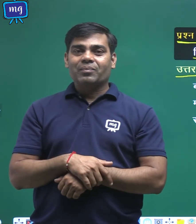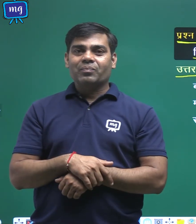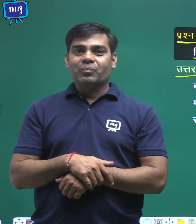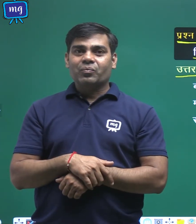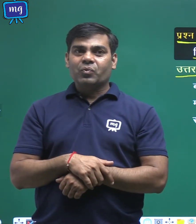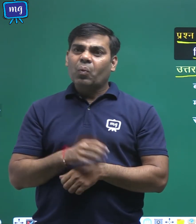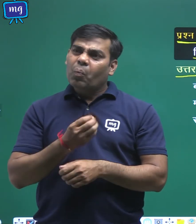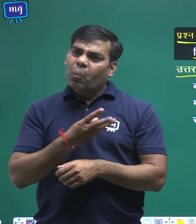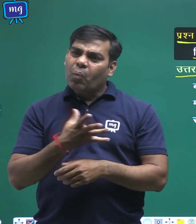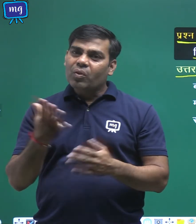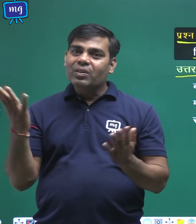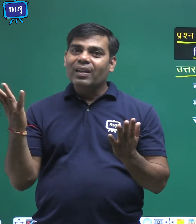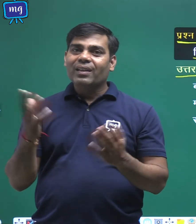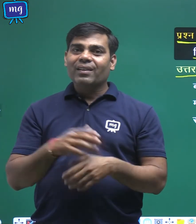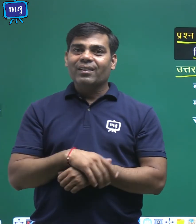कई